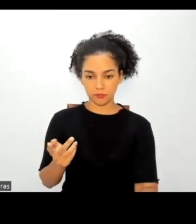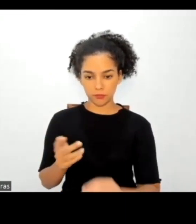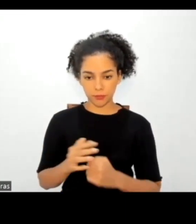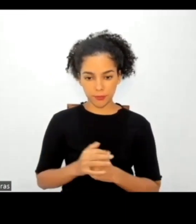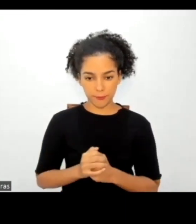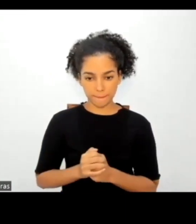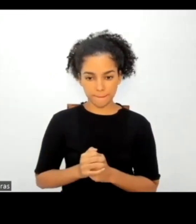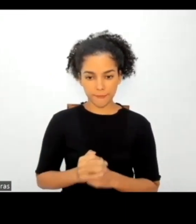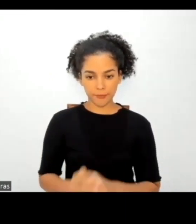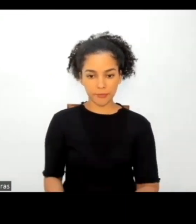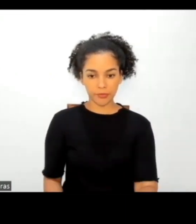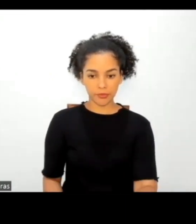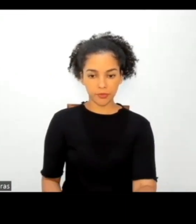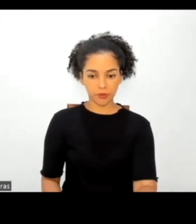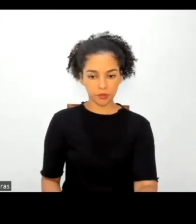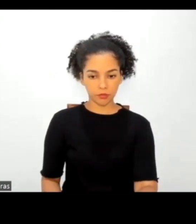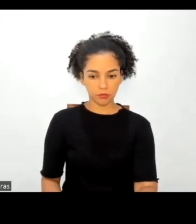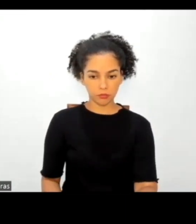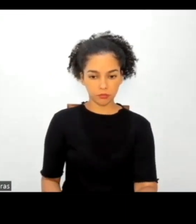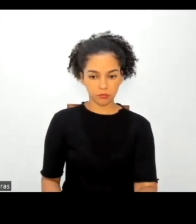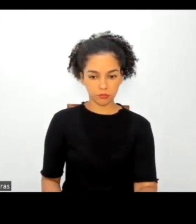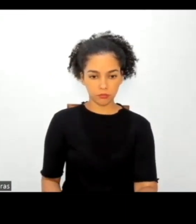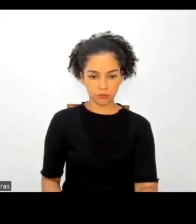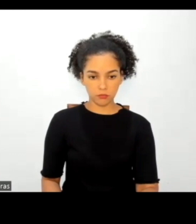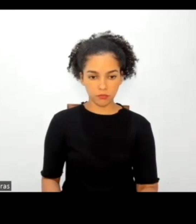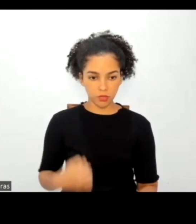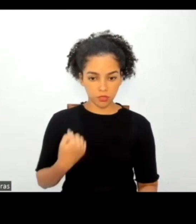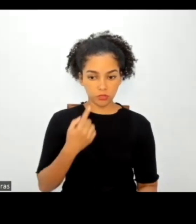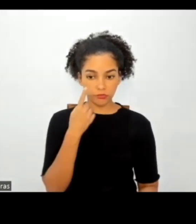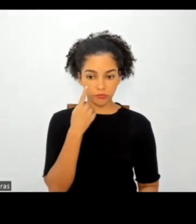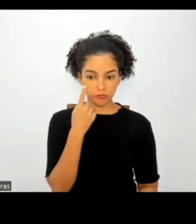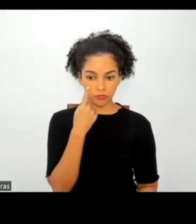história, a gente vai ver que